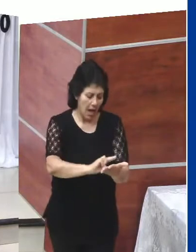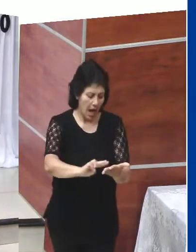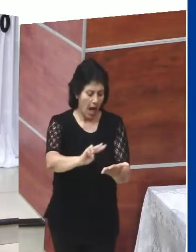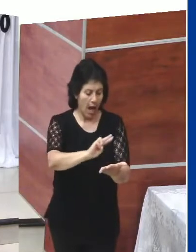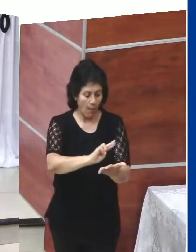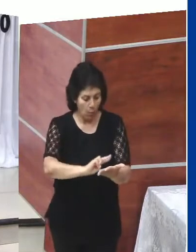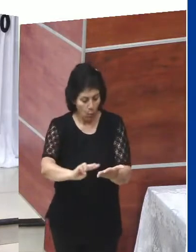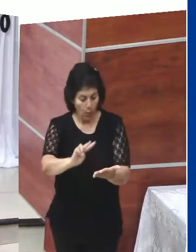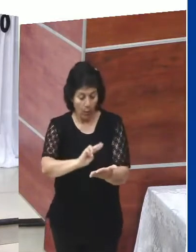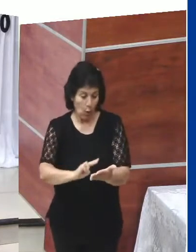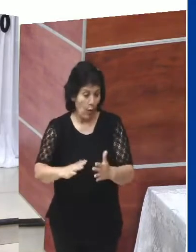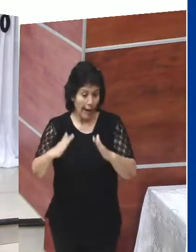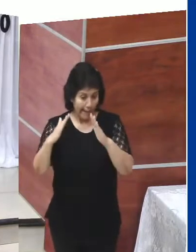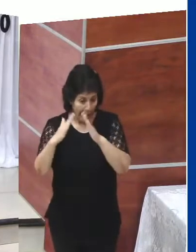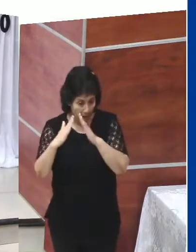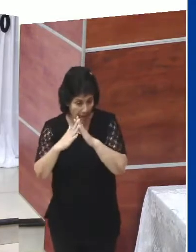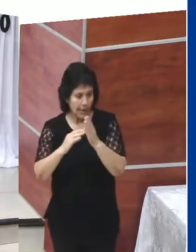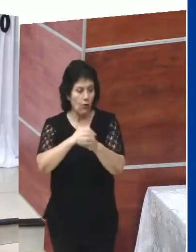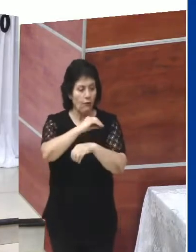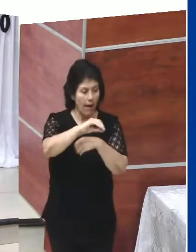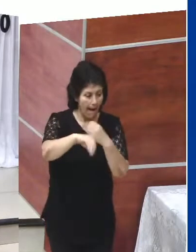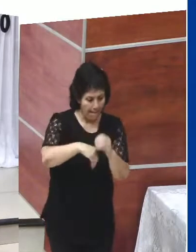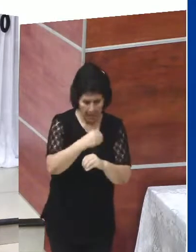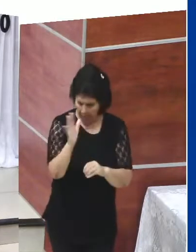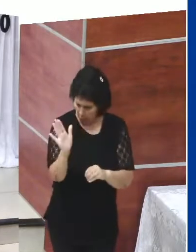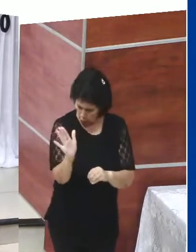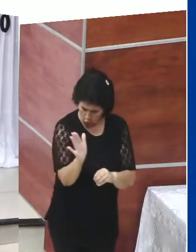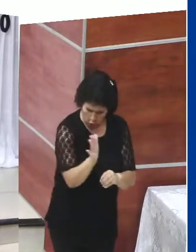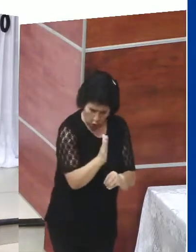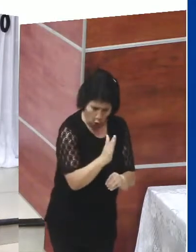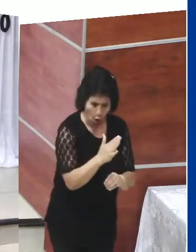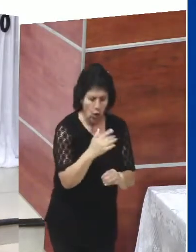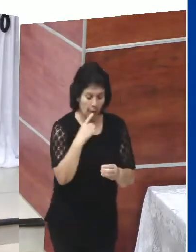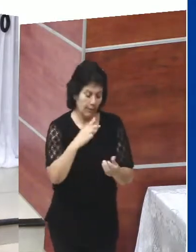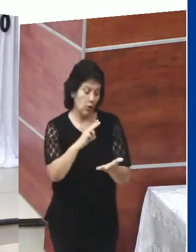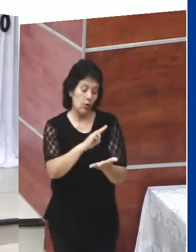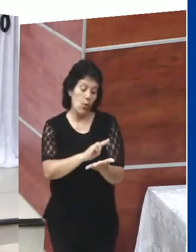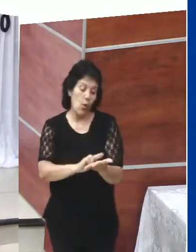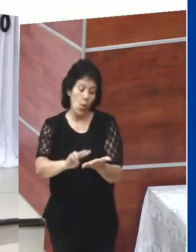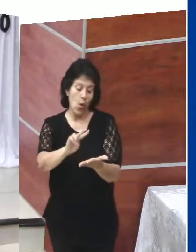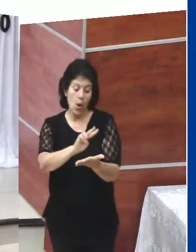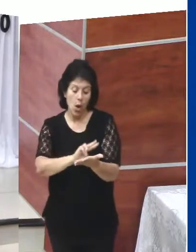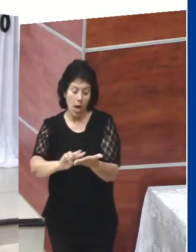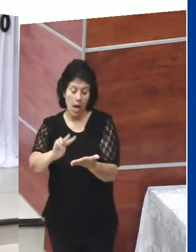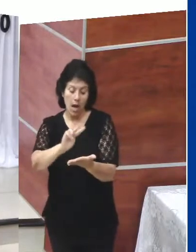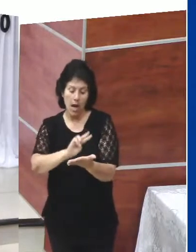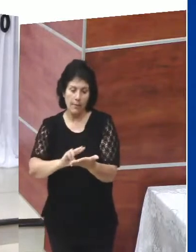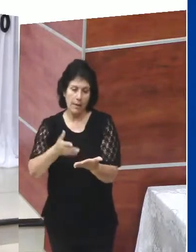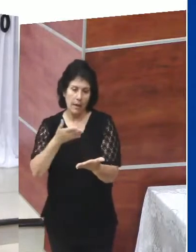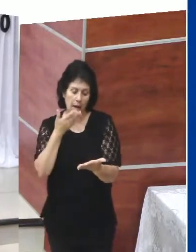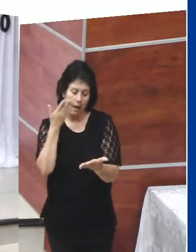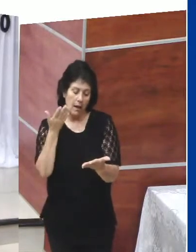casa con nuestra familia. Leamos la Biblia no solamente en silencio, leamos la Biblia a viva voz.